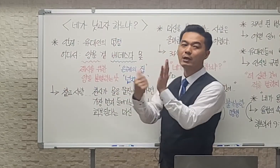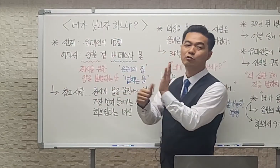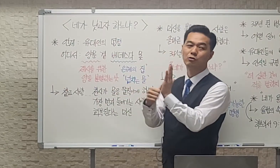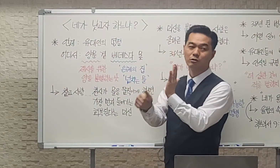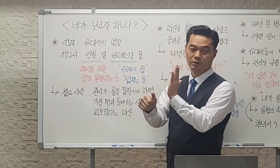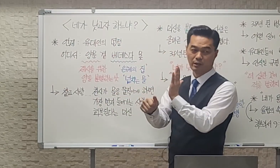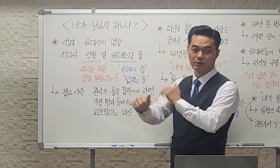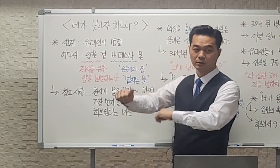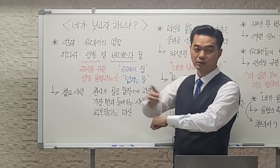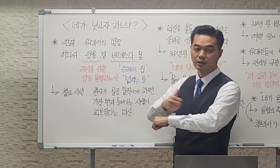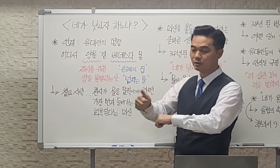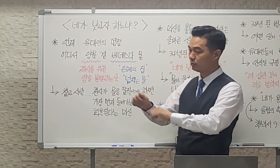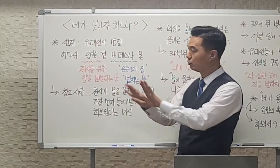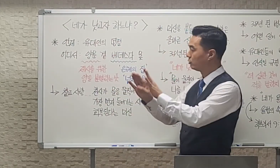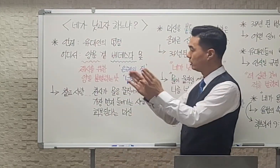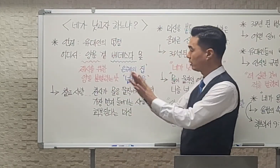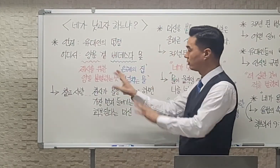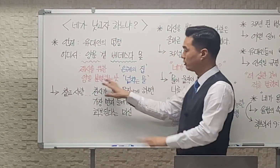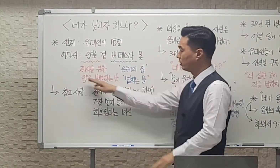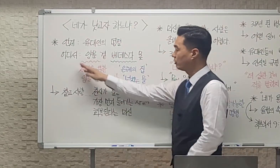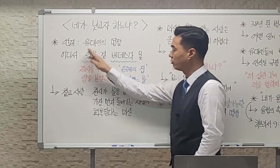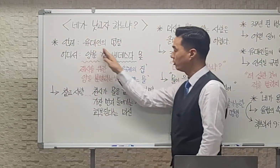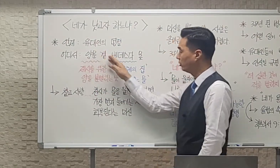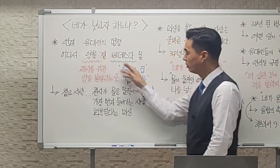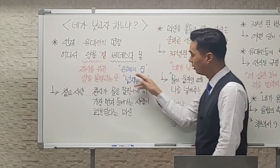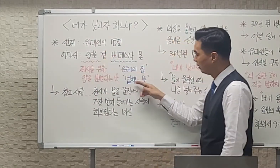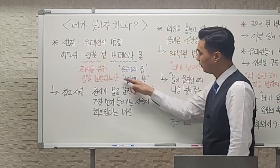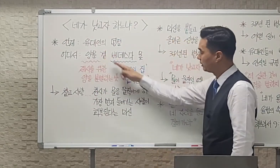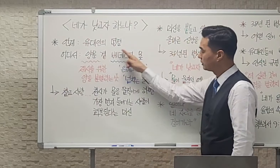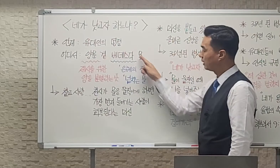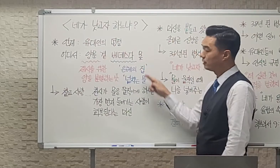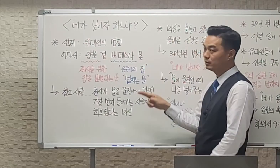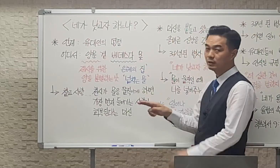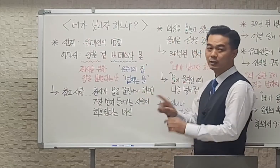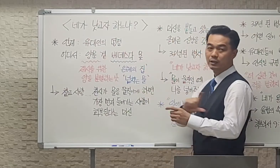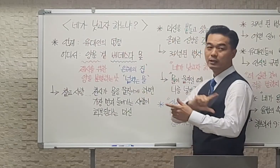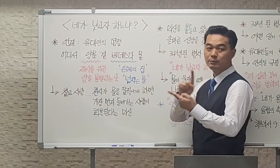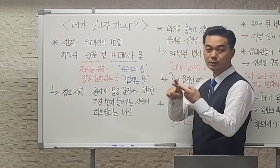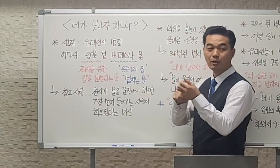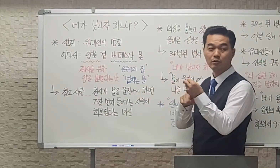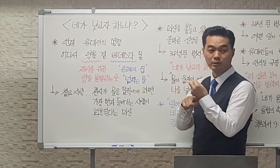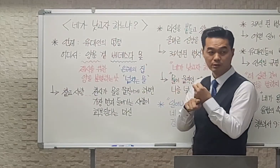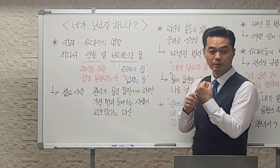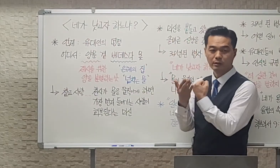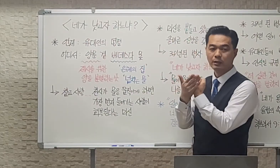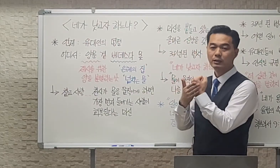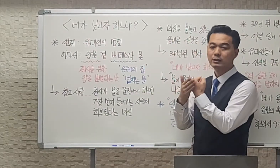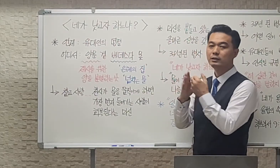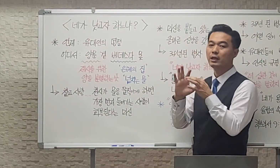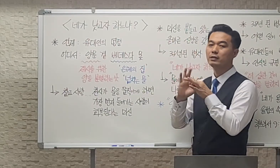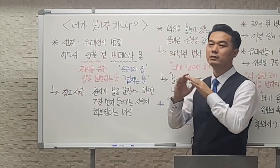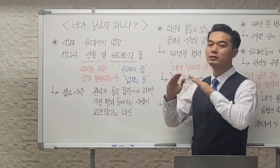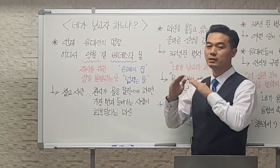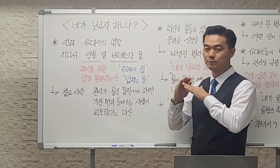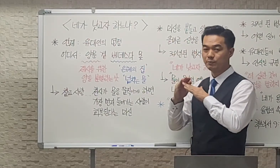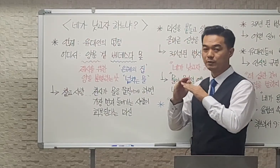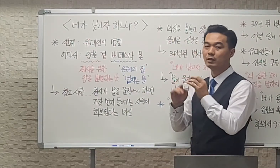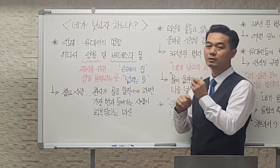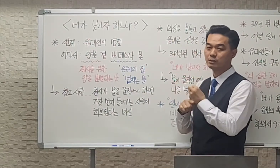제문, 그것이 드나드는 문 이렇게 써놨고요. 베데스다는 이름 그대로 뜻은 은혜의 집이라는